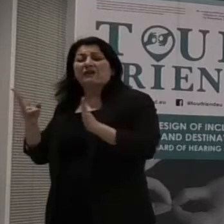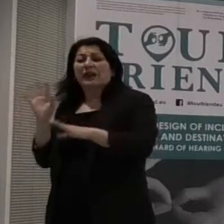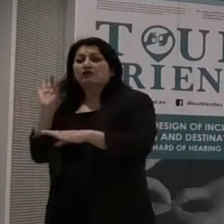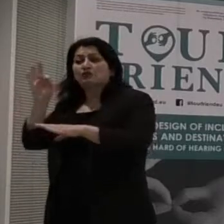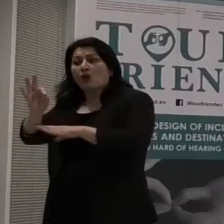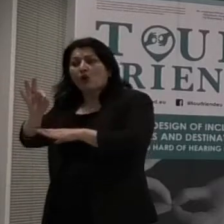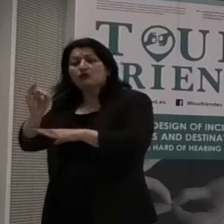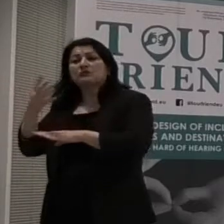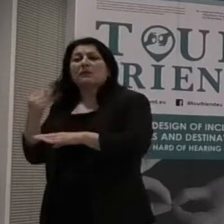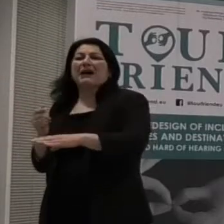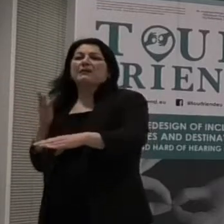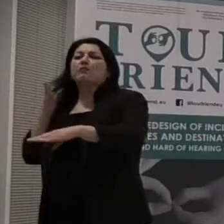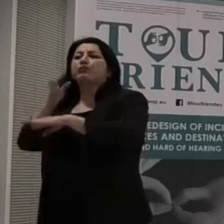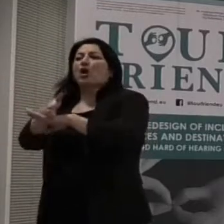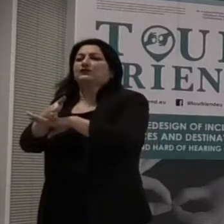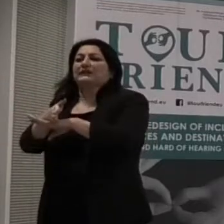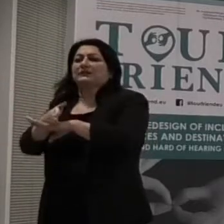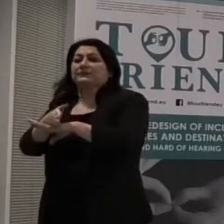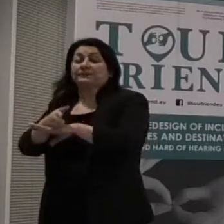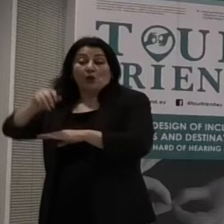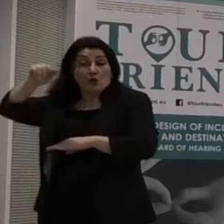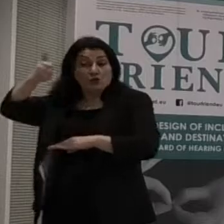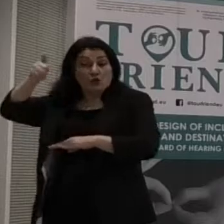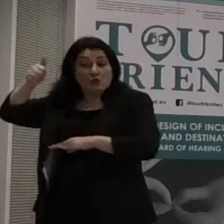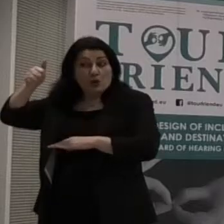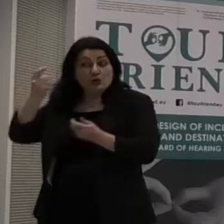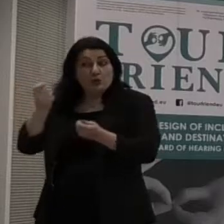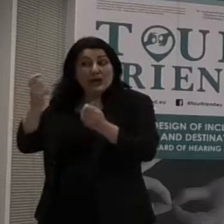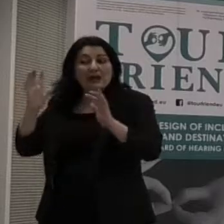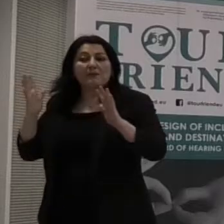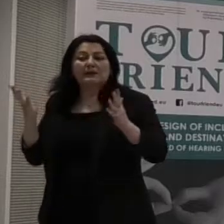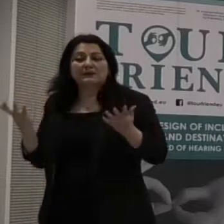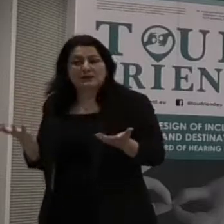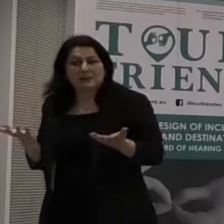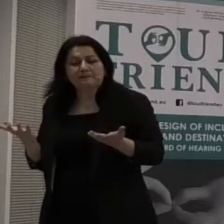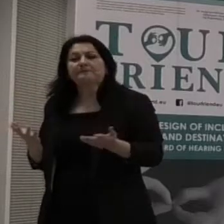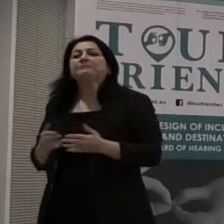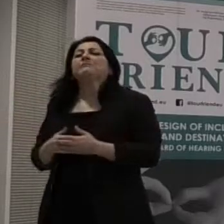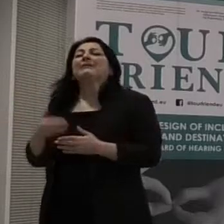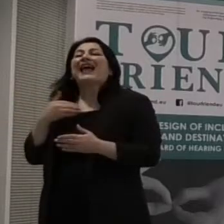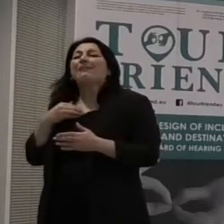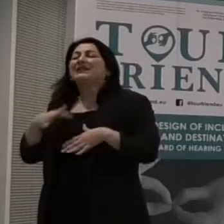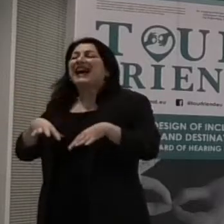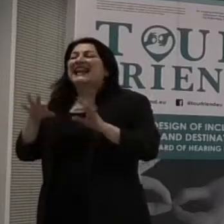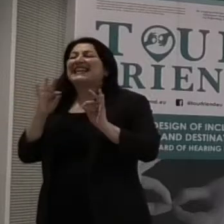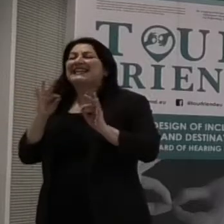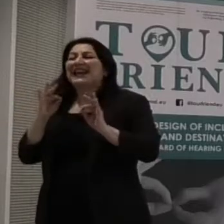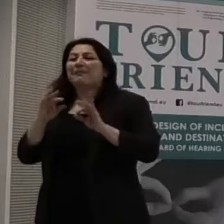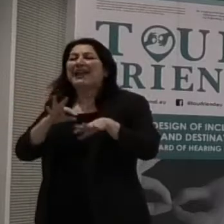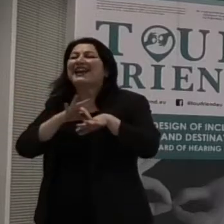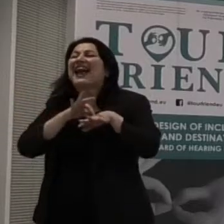τουρισμό. Το πρώτο πράγμα που έγινε ήταν να κάνουμε μερικές ξεναγήσεις στην αρχαία